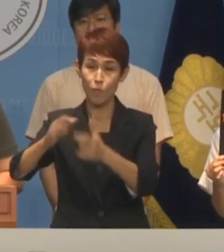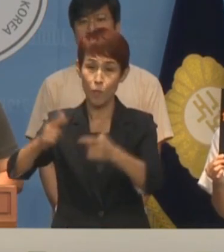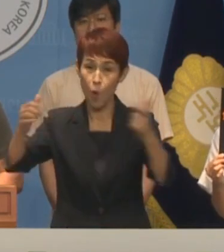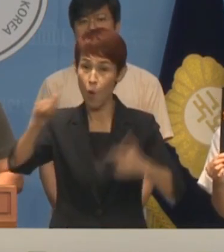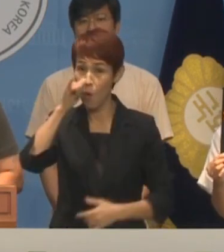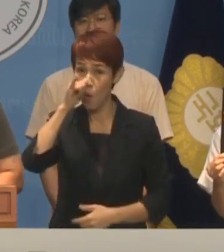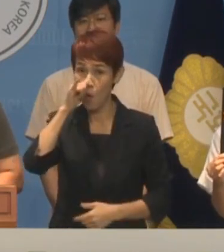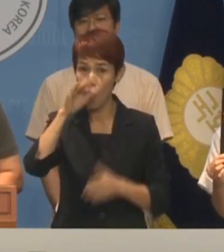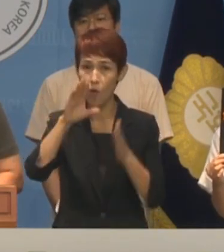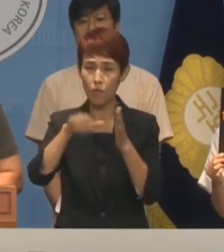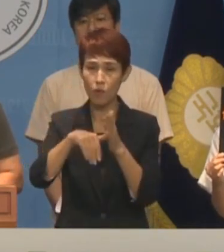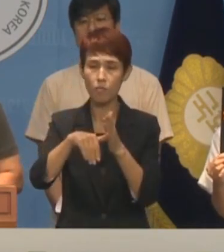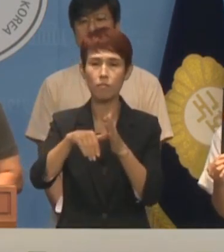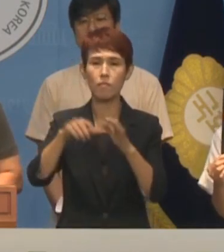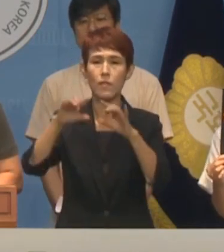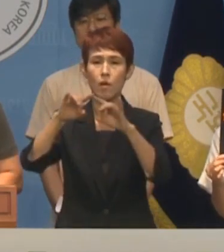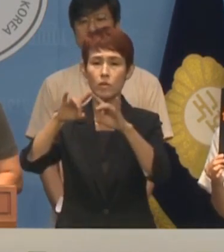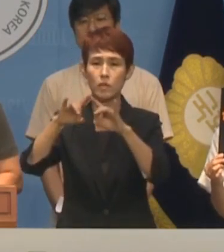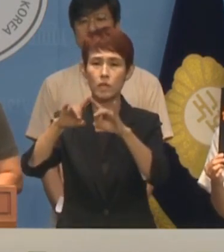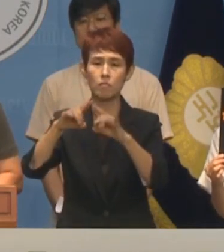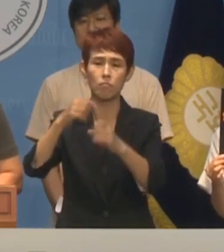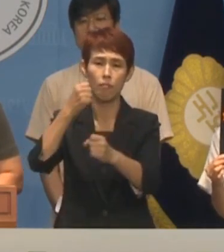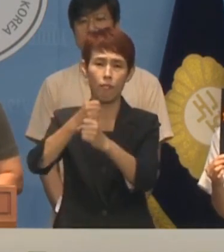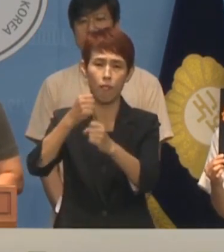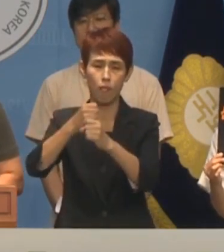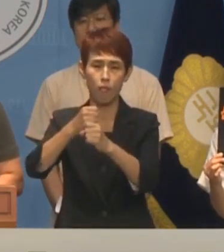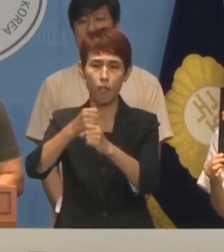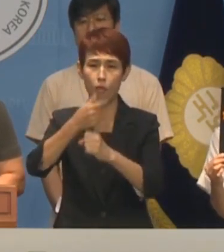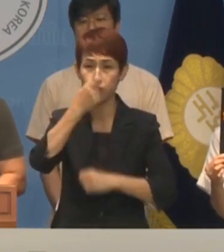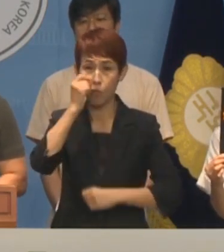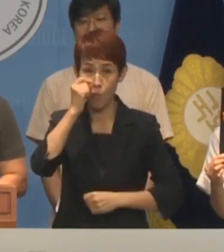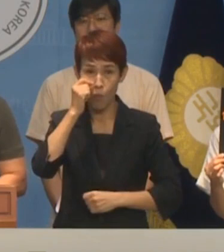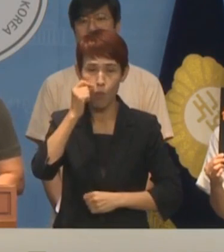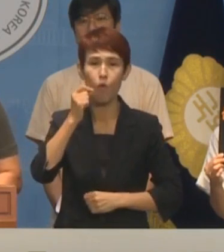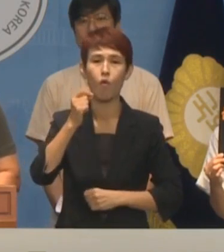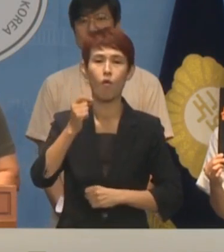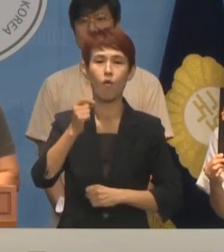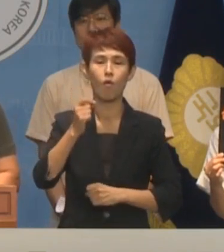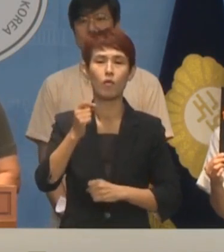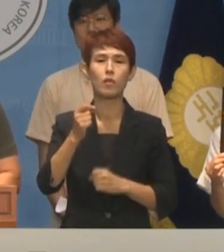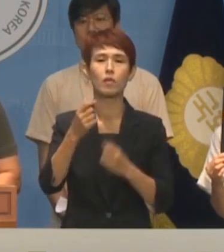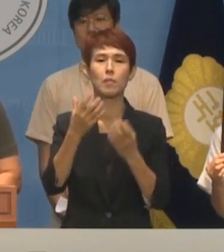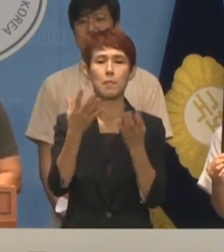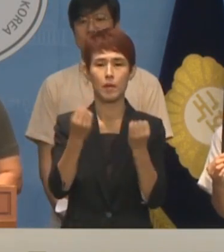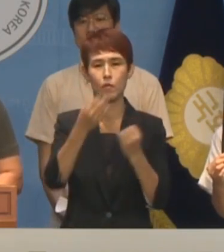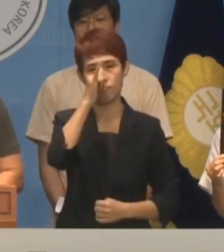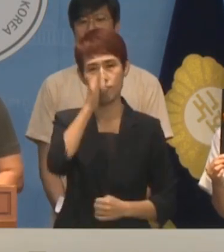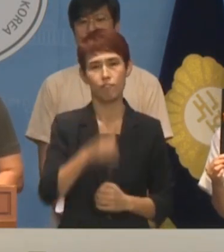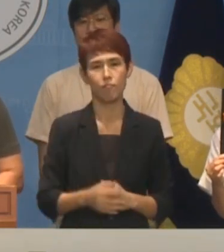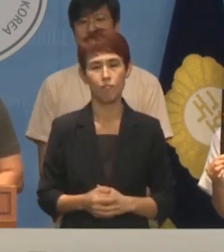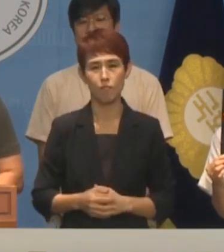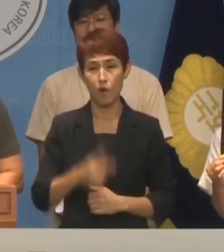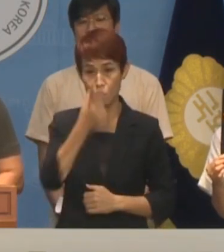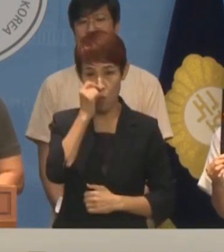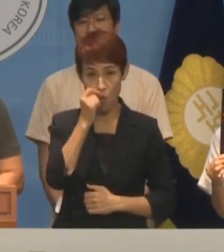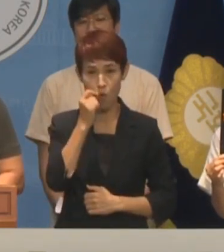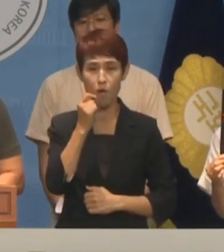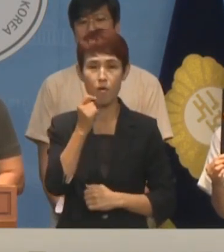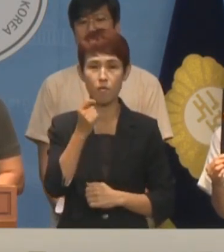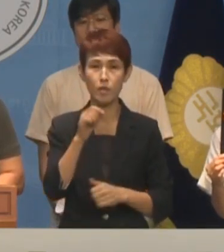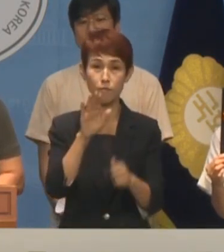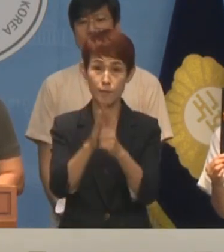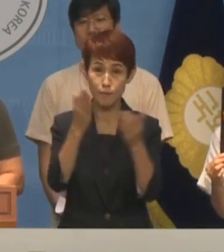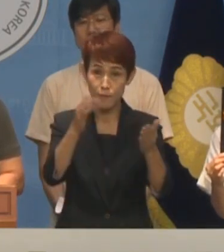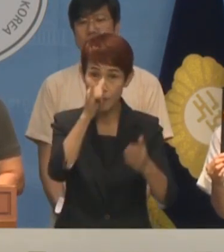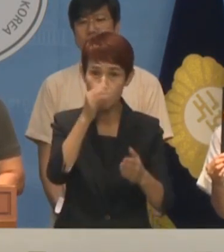생산과 소비 불일치로 인한 지역 간 불평등을 완화하는 데 효과가 클 것입니다. 또한 산업단지 내